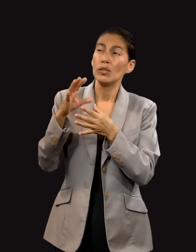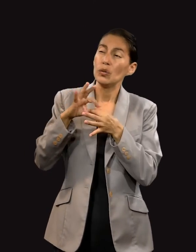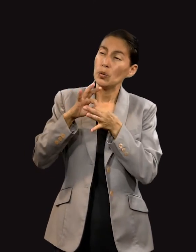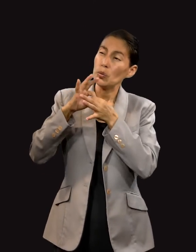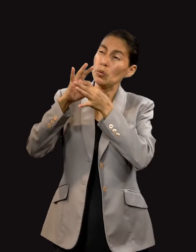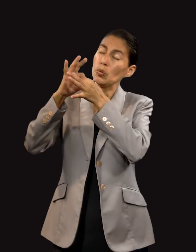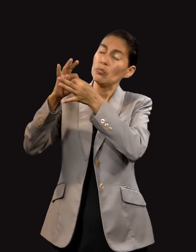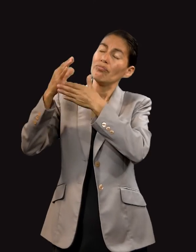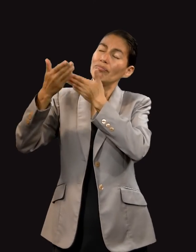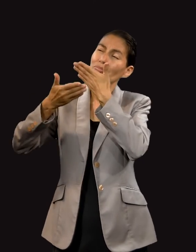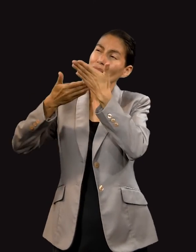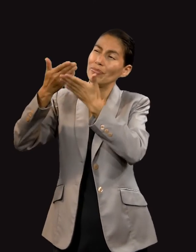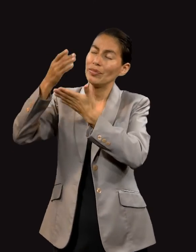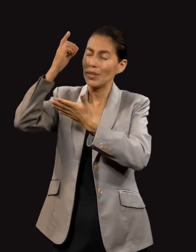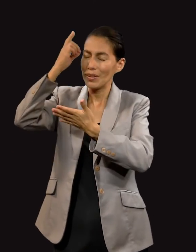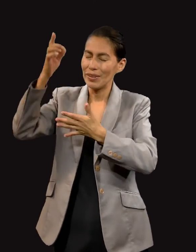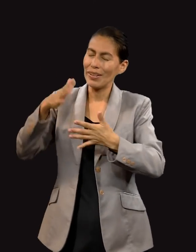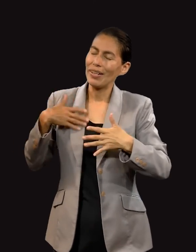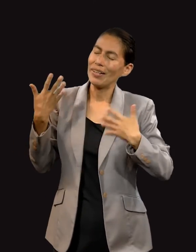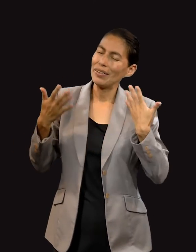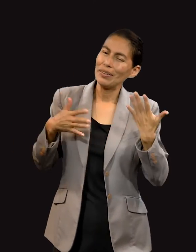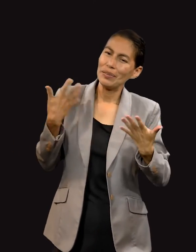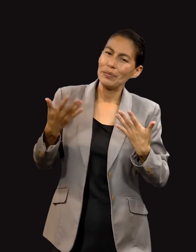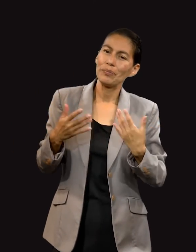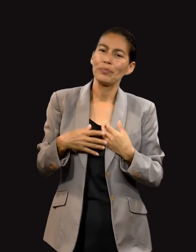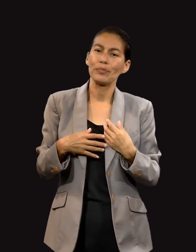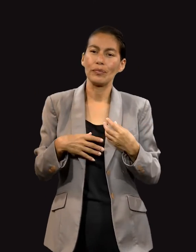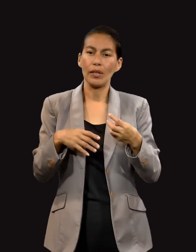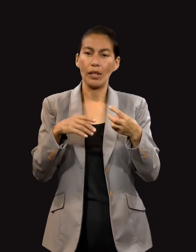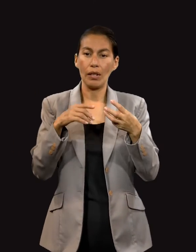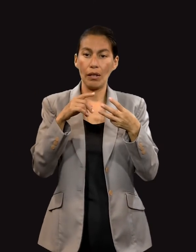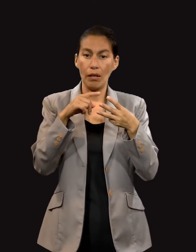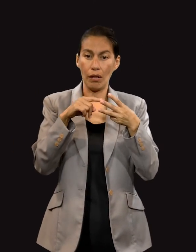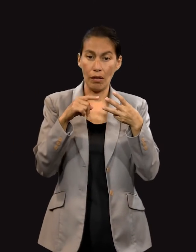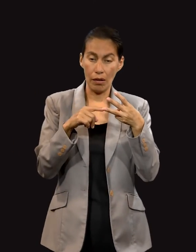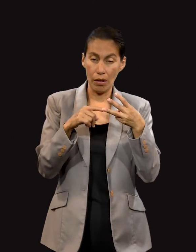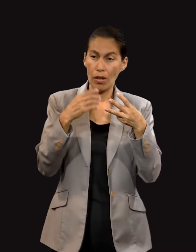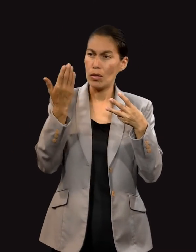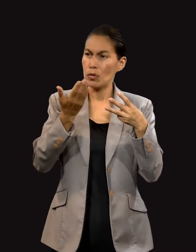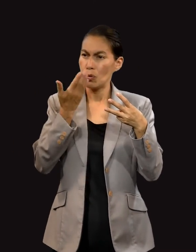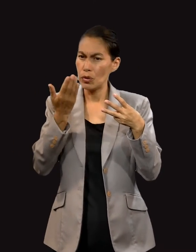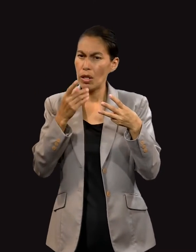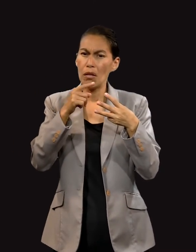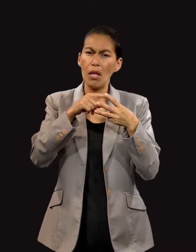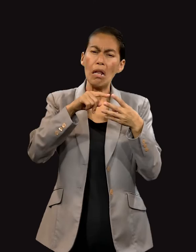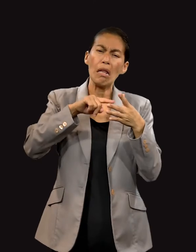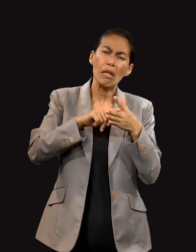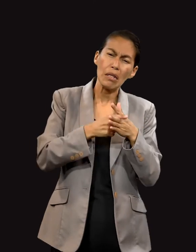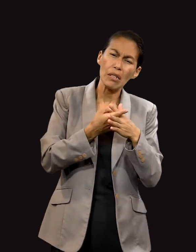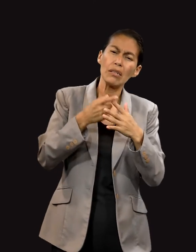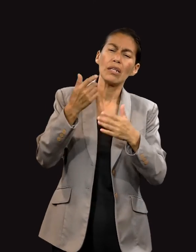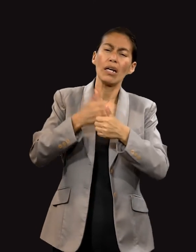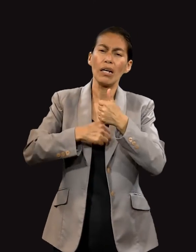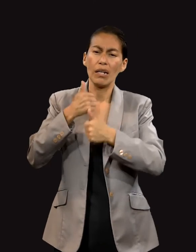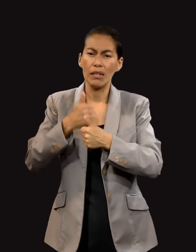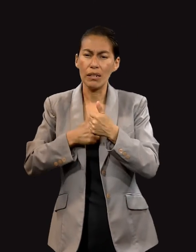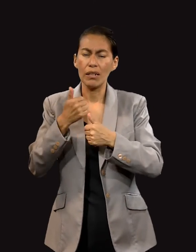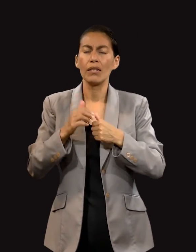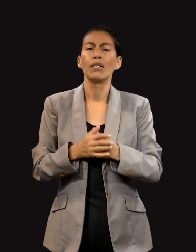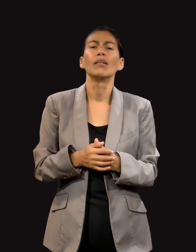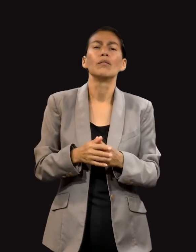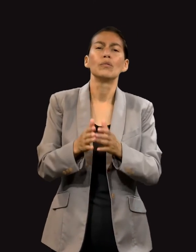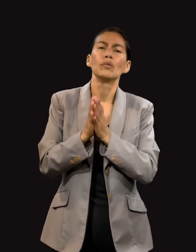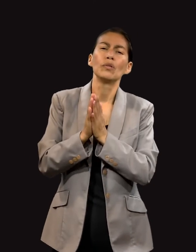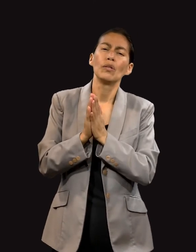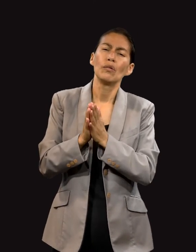mantengan fieles en el camino y se deleiten el servicio de Dios. Evelyn y Rubí están estudiando y Sabdiel está